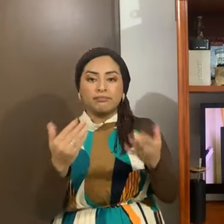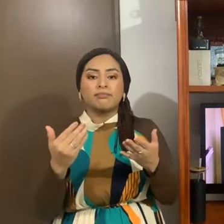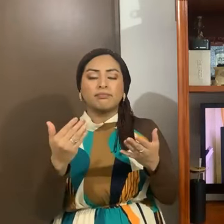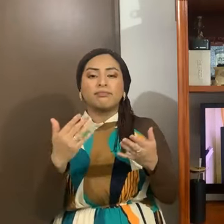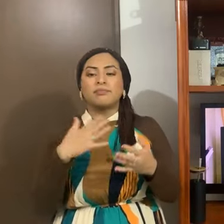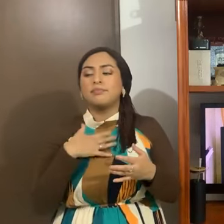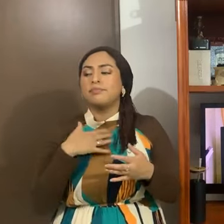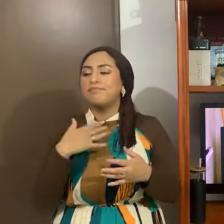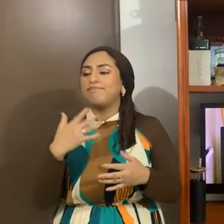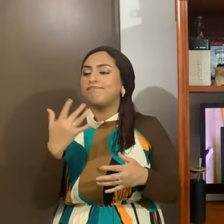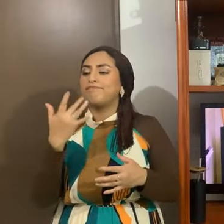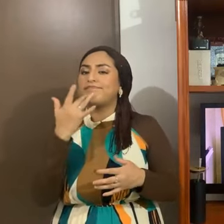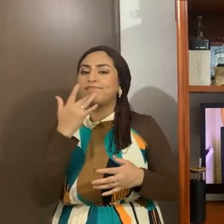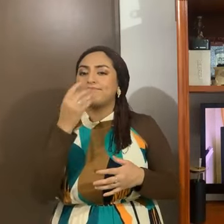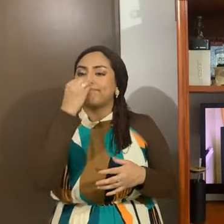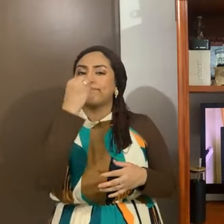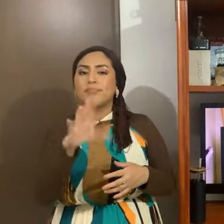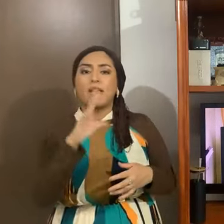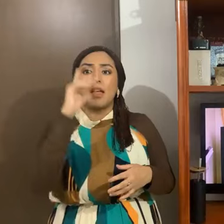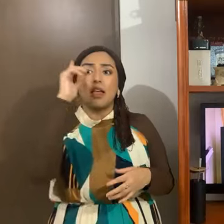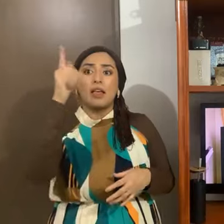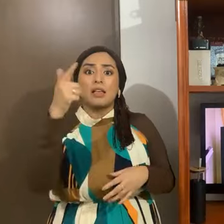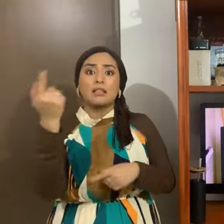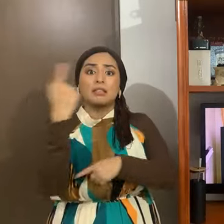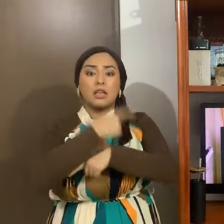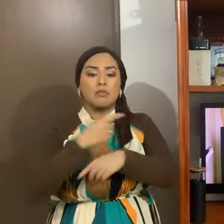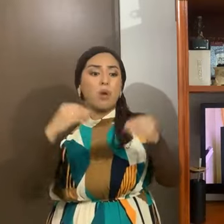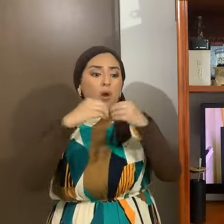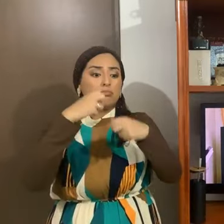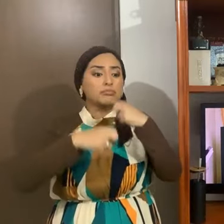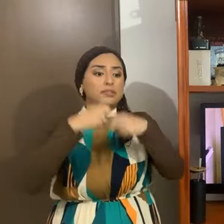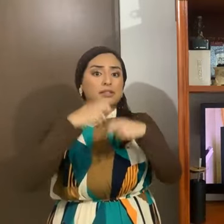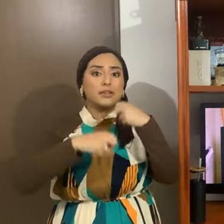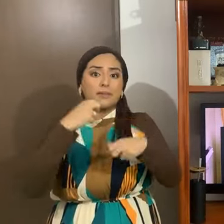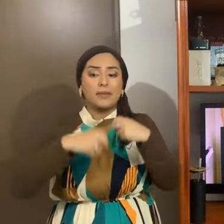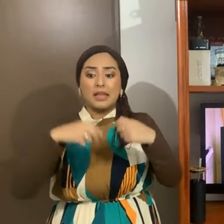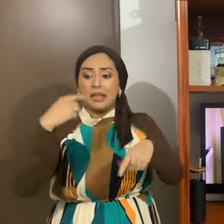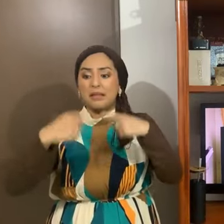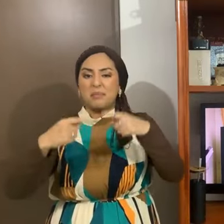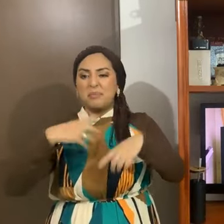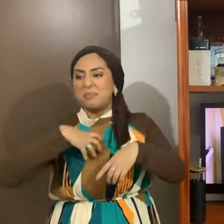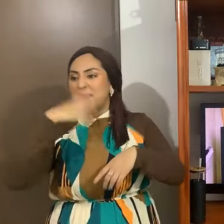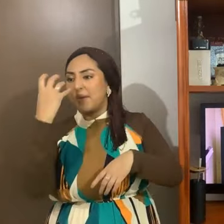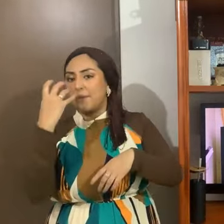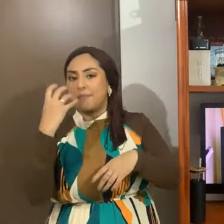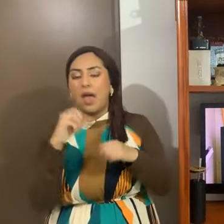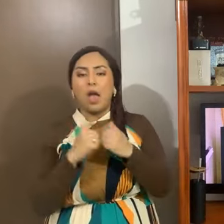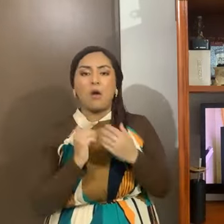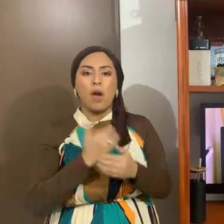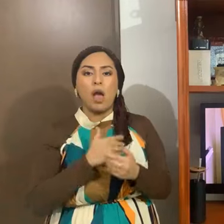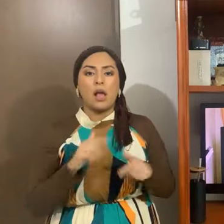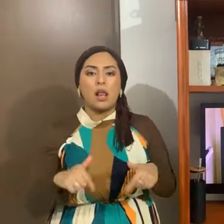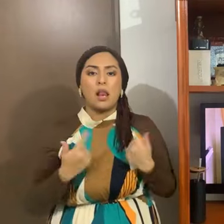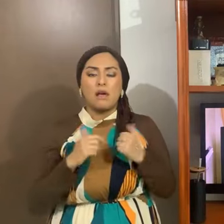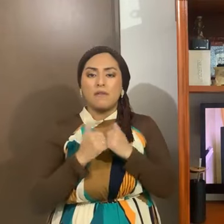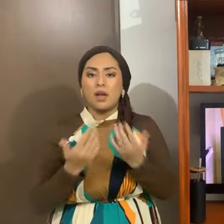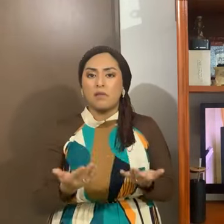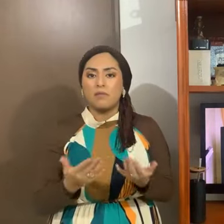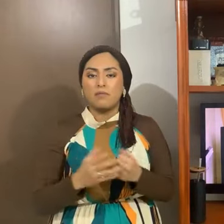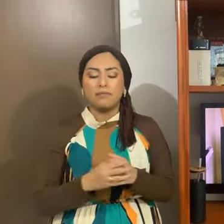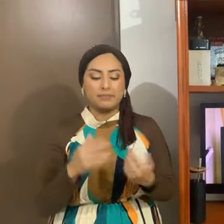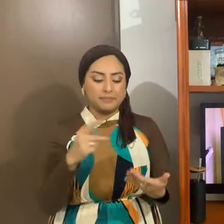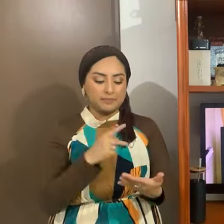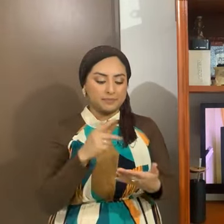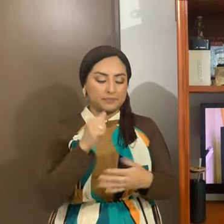nos pega la gana y entonces al día siguiente tenemos más problemas, nos quejamos, nos peleamos, nos enojamos. ¿Cómo son?